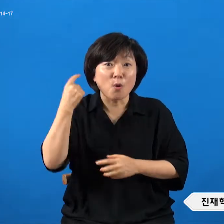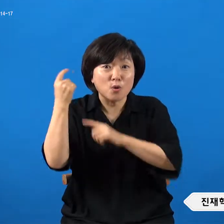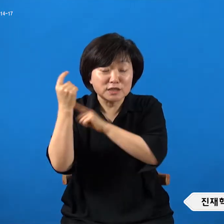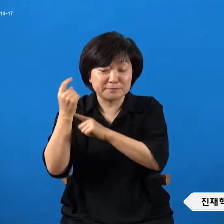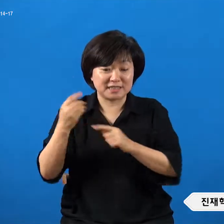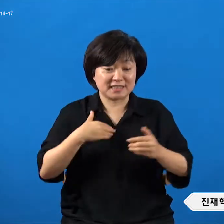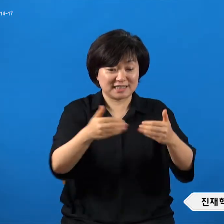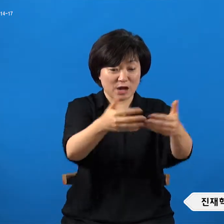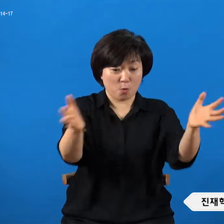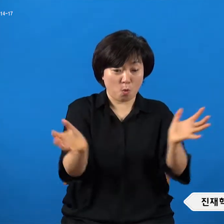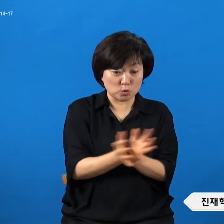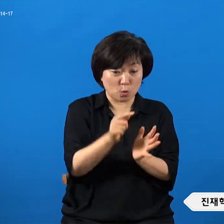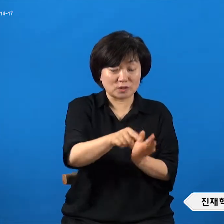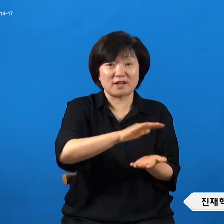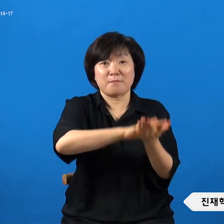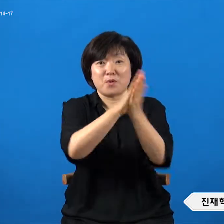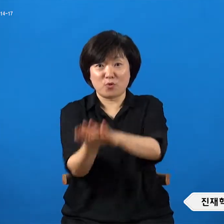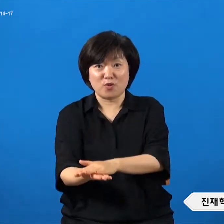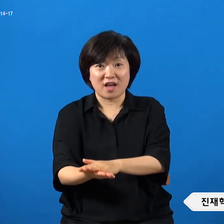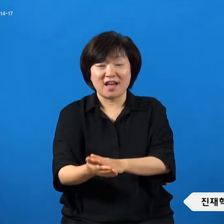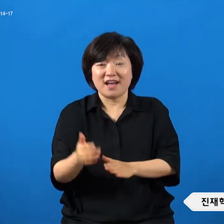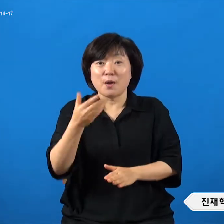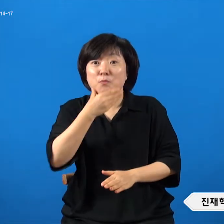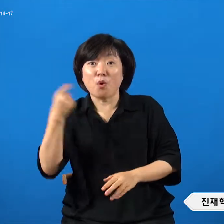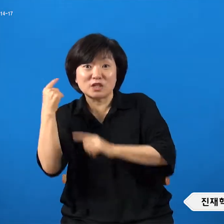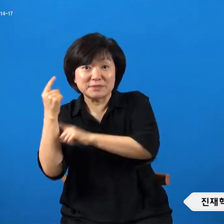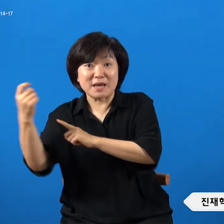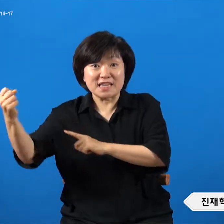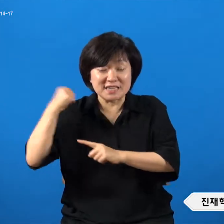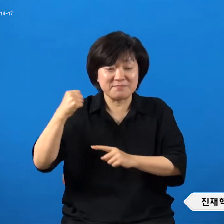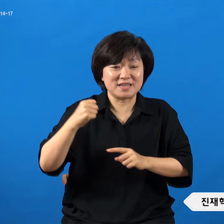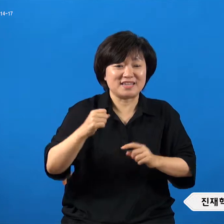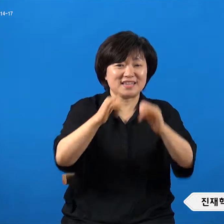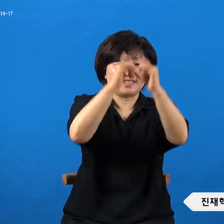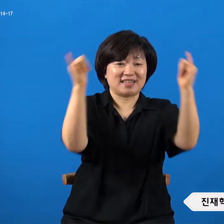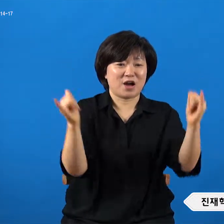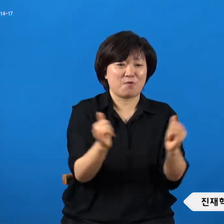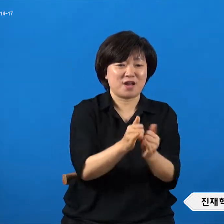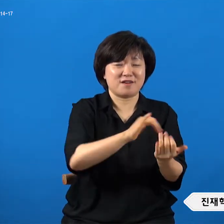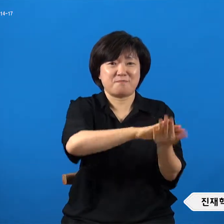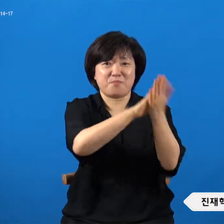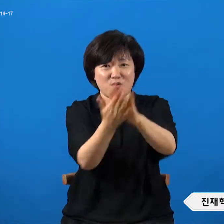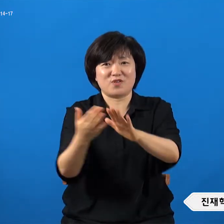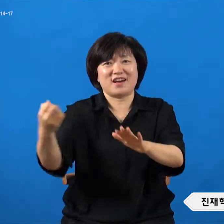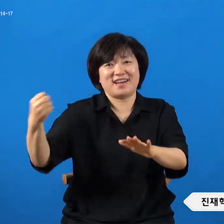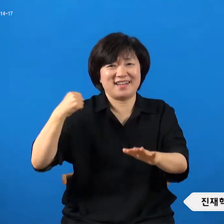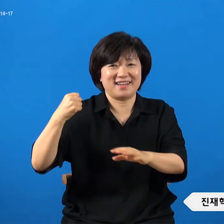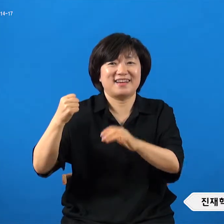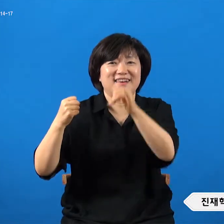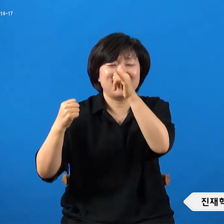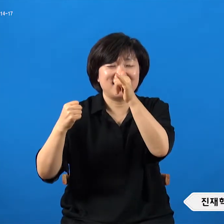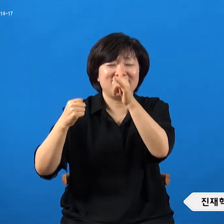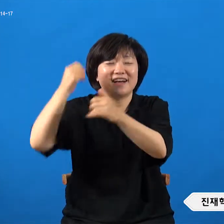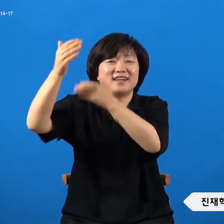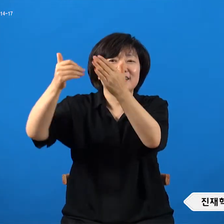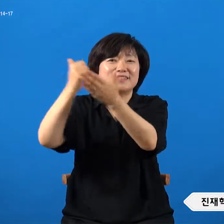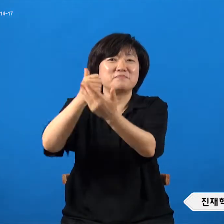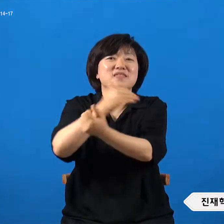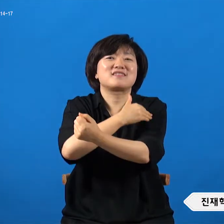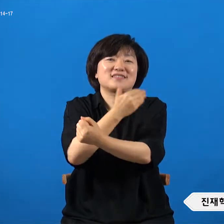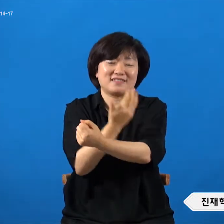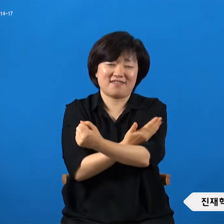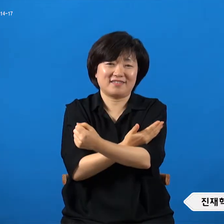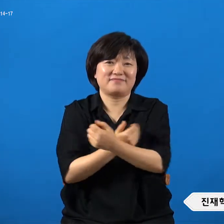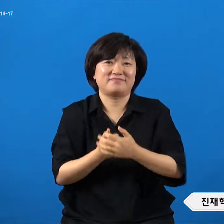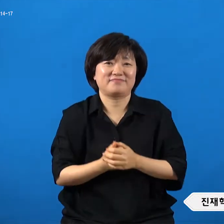공동체를 변화시킵니다. 복음이 우리의 사회를 변화시킵니다. 복음이 변화시키는 하나님의 능력. 그래서